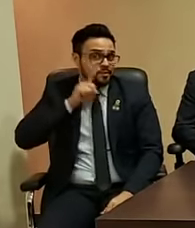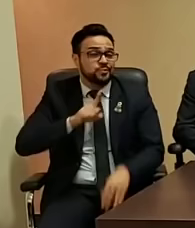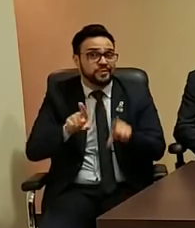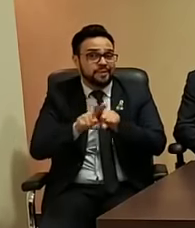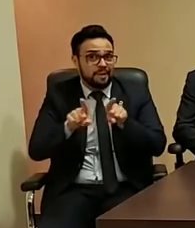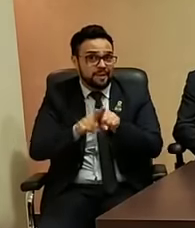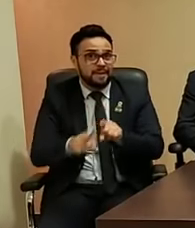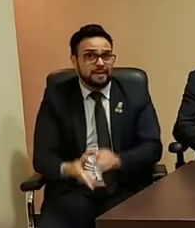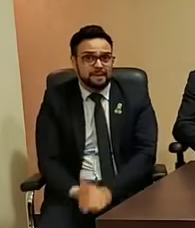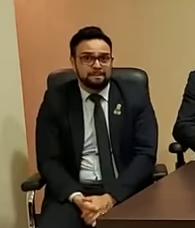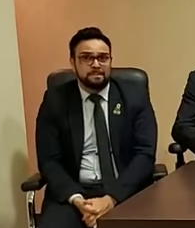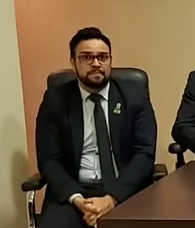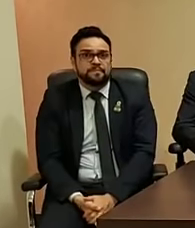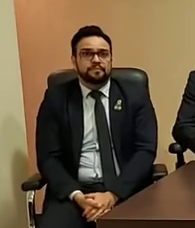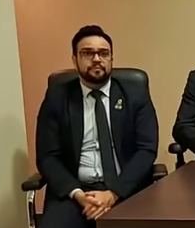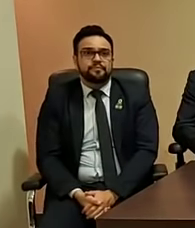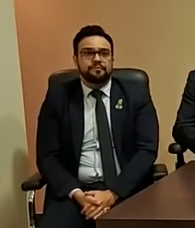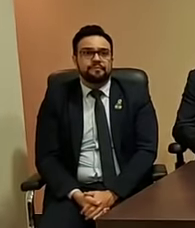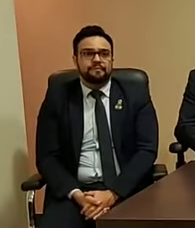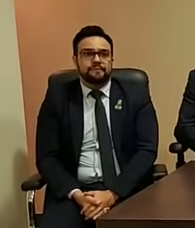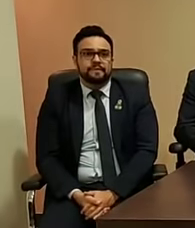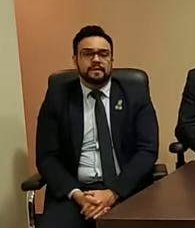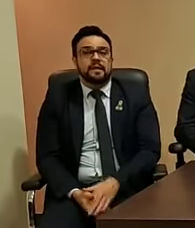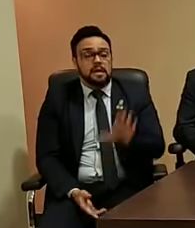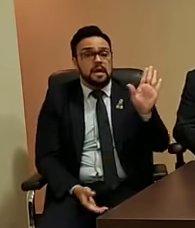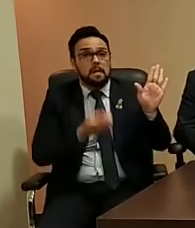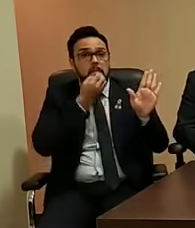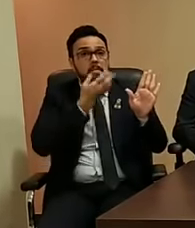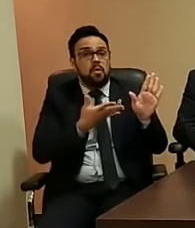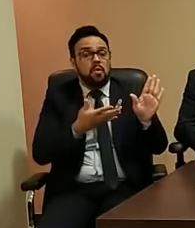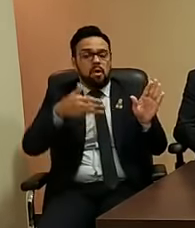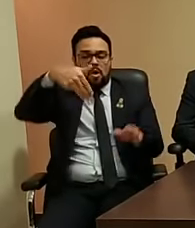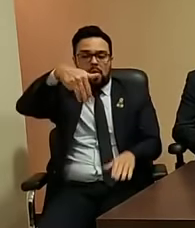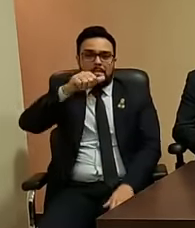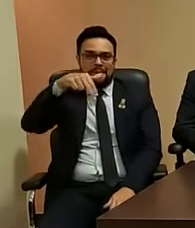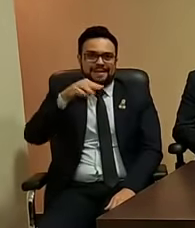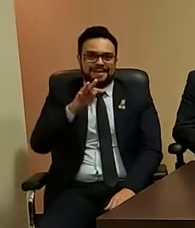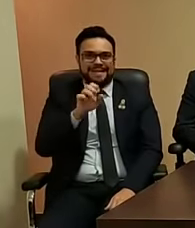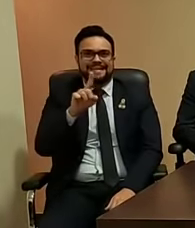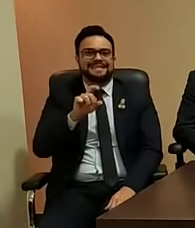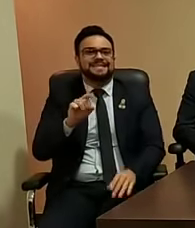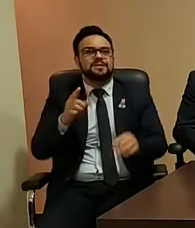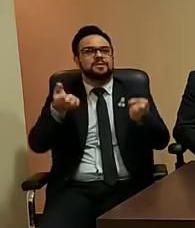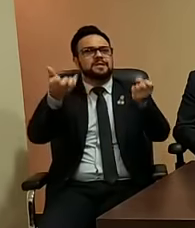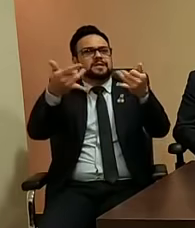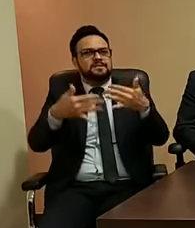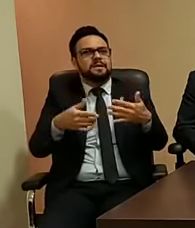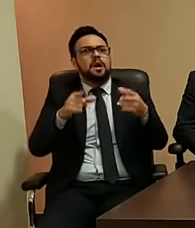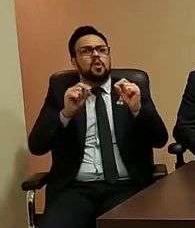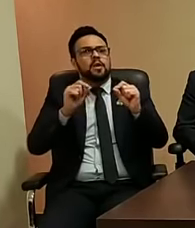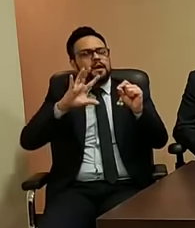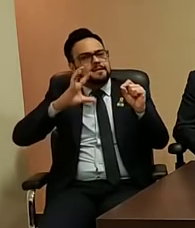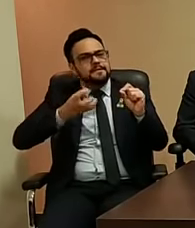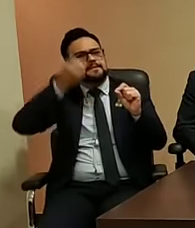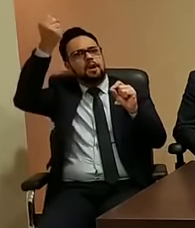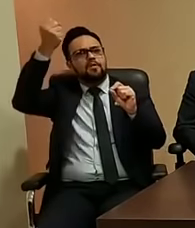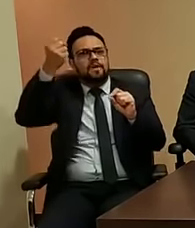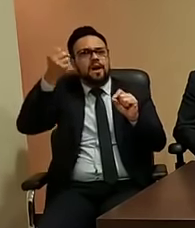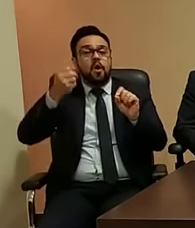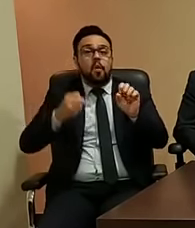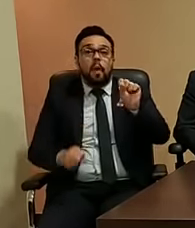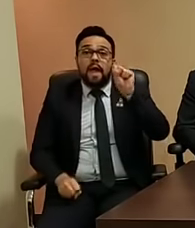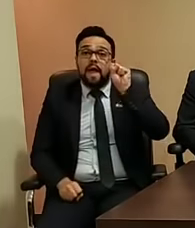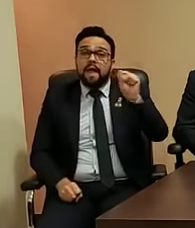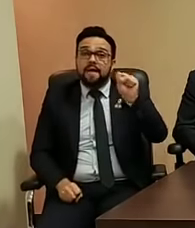Unidos. Vale a pena deixar o doutor Montezano reforçar. Ele está resgatando aquele S do BNDES.